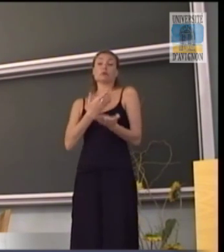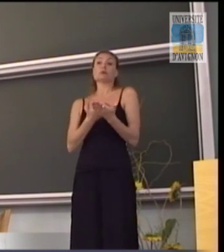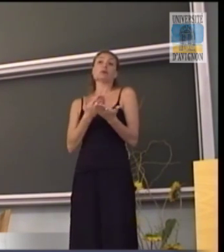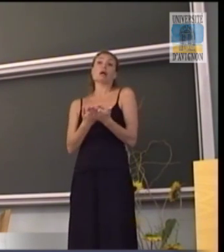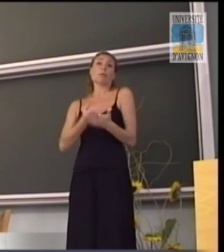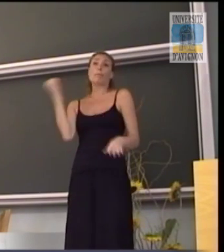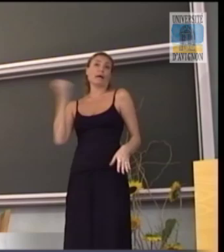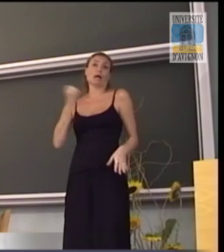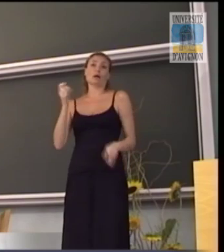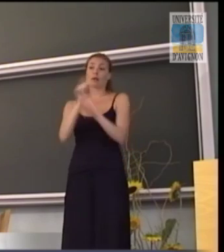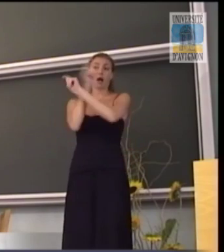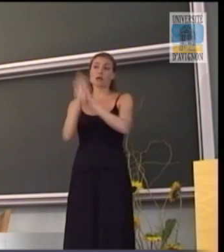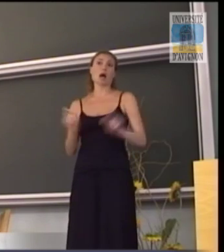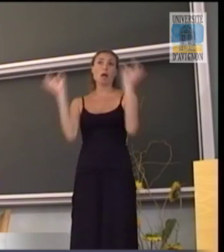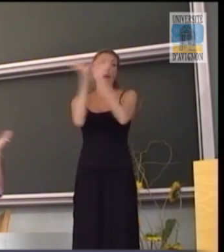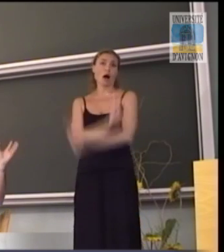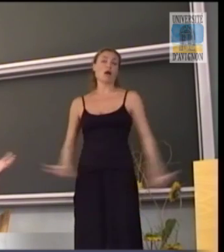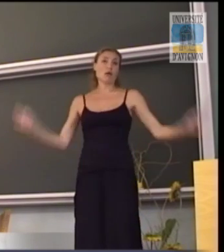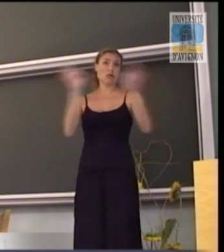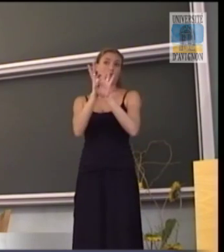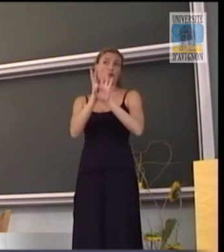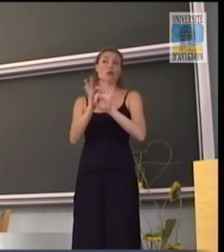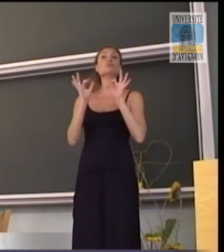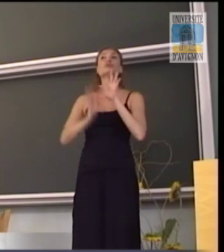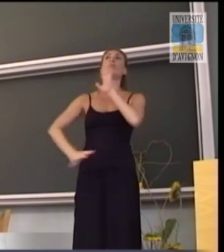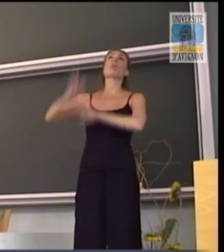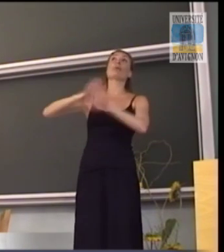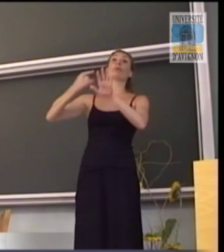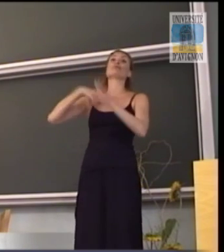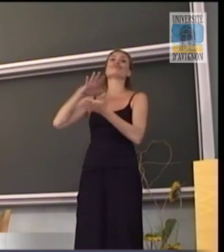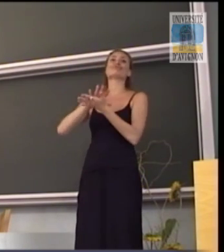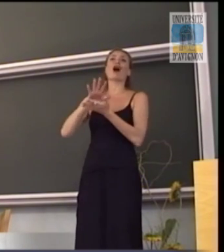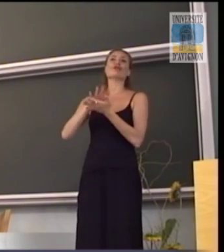irrespectueux. Dans ma prime jeunesse, en 1740,